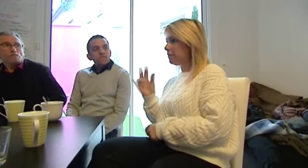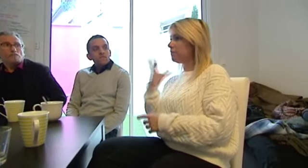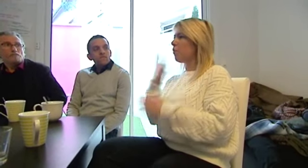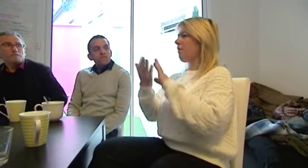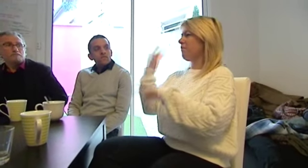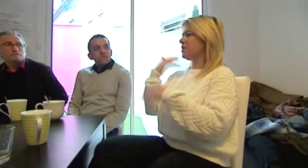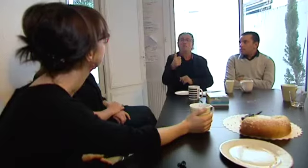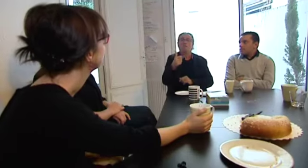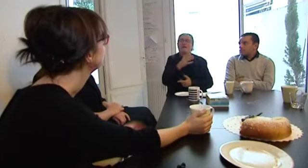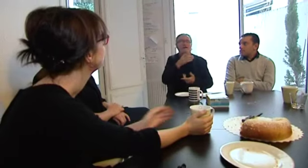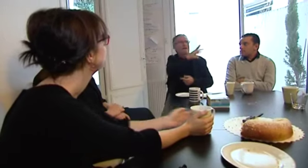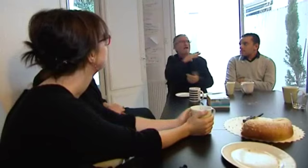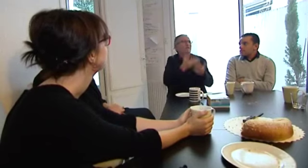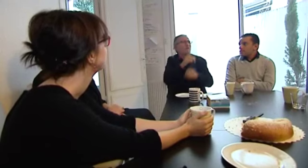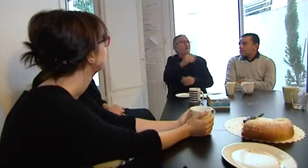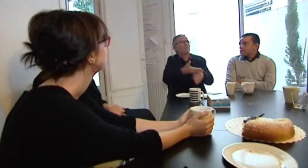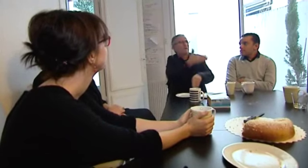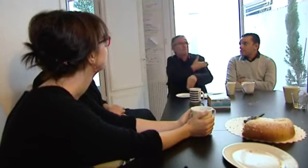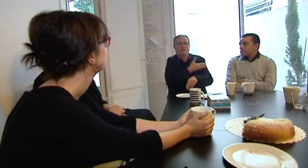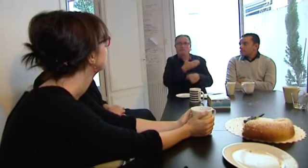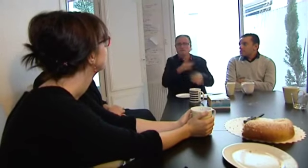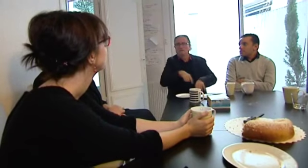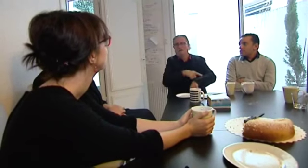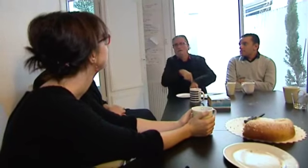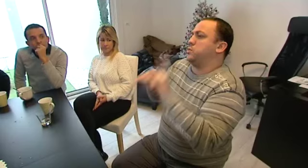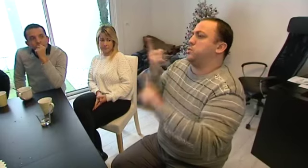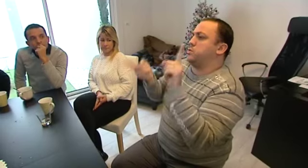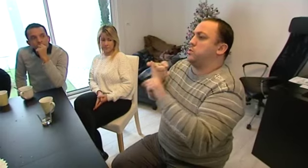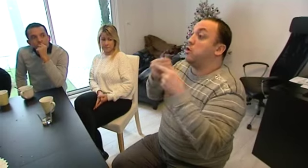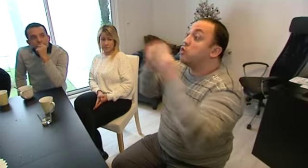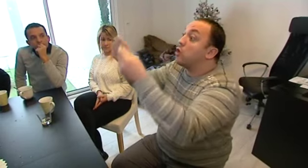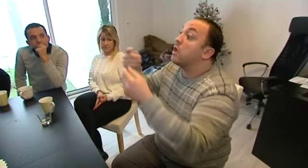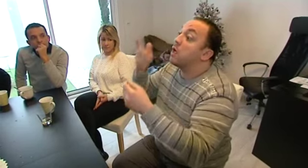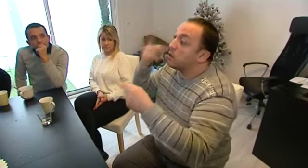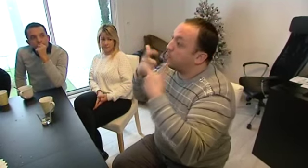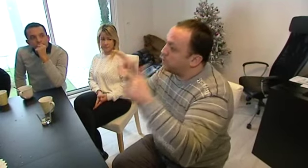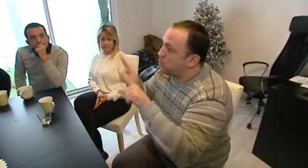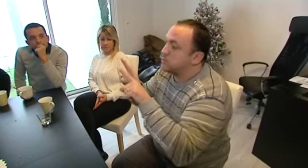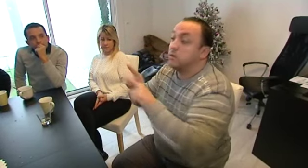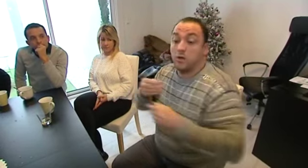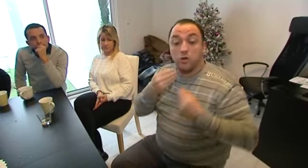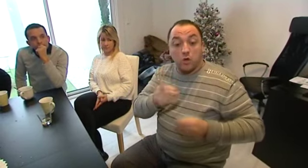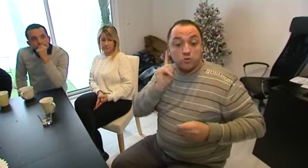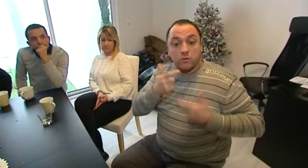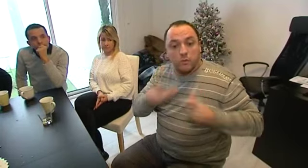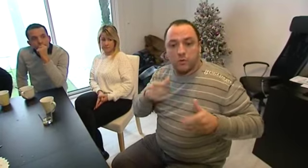une société qui ne connaît souvent que le langage parlé. Grâce à ce service et à cette accessibilité, les entendants aussi pourront